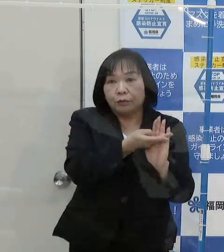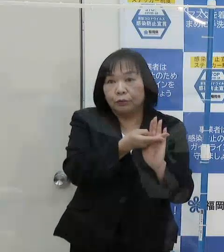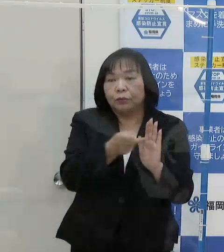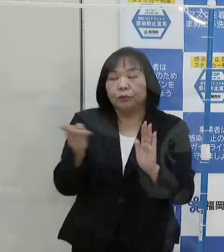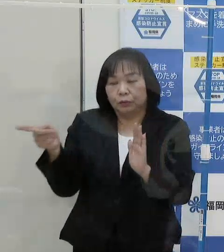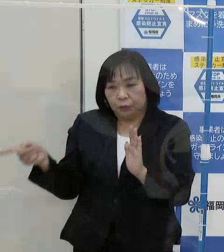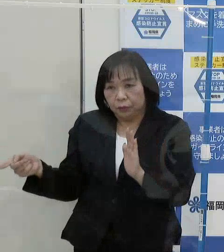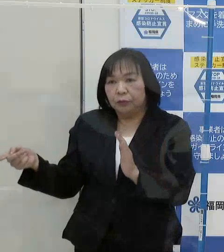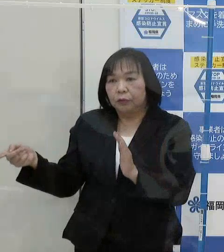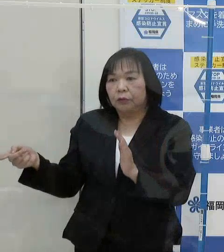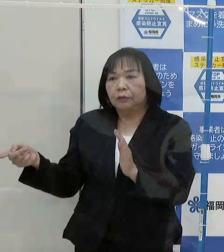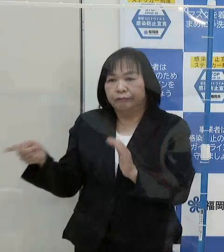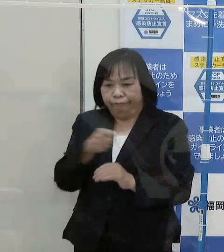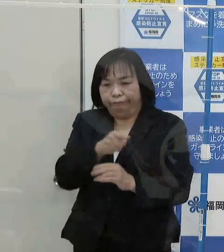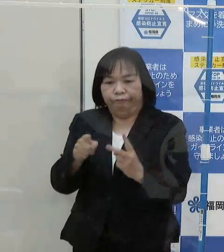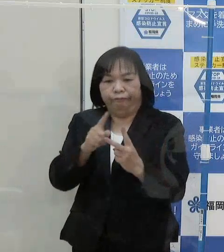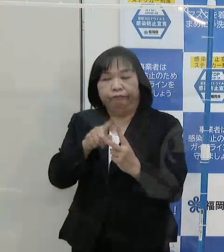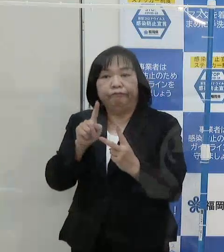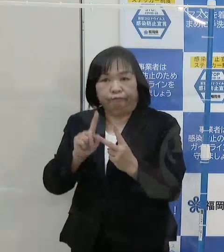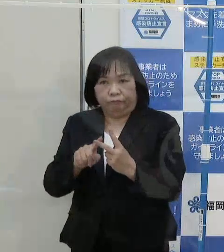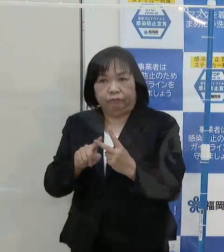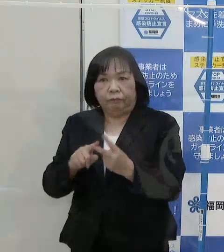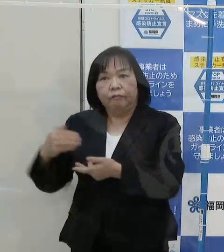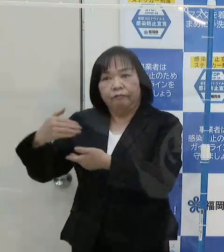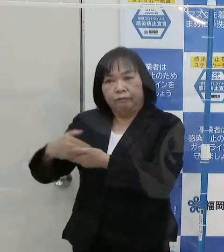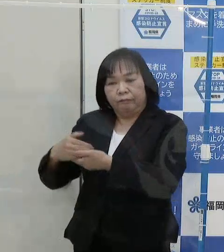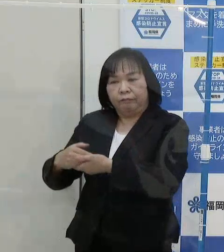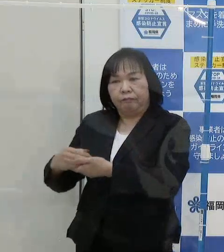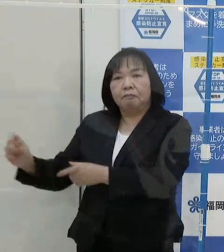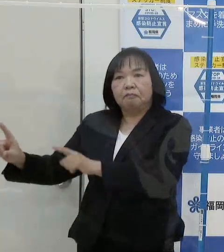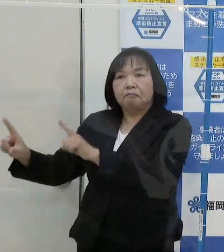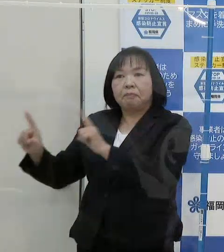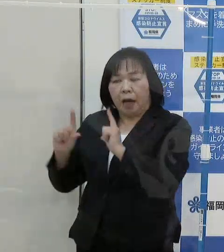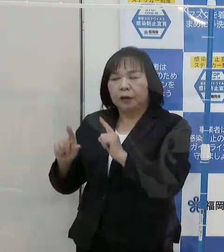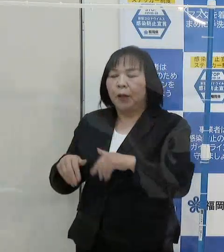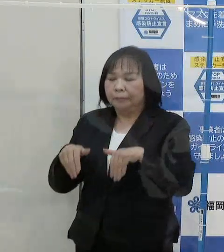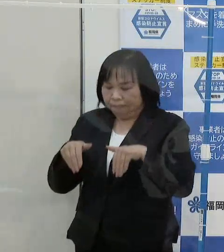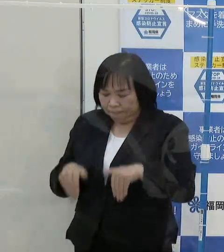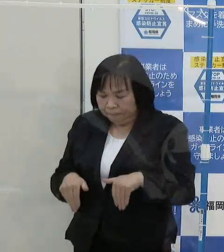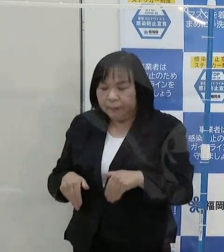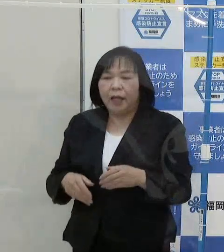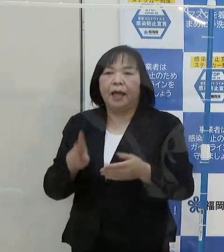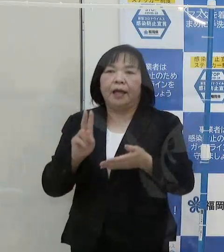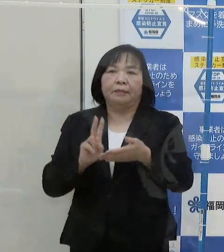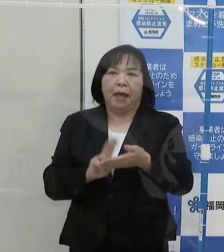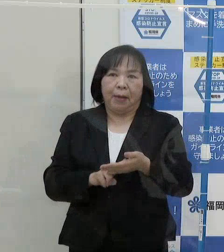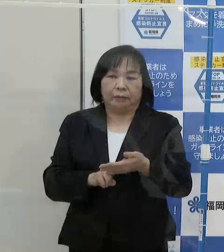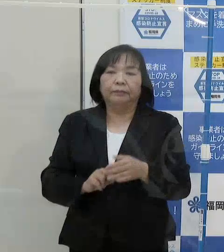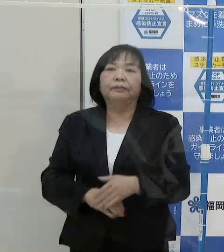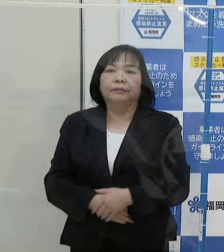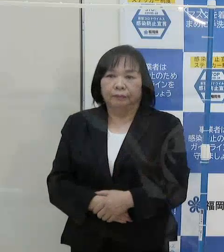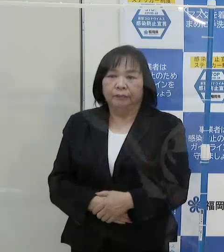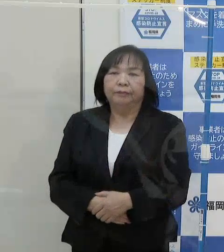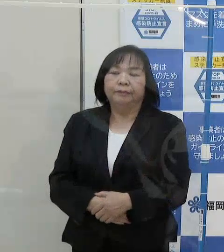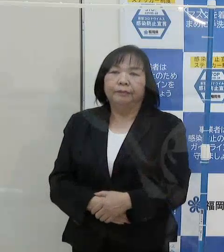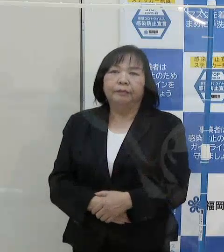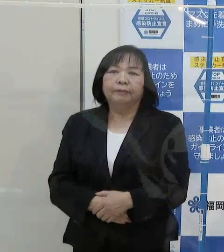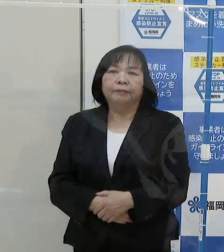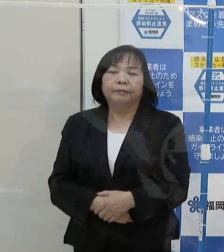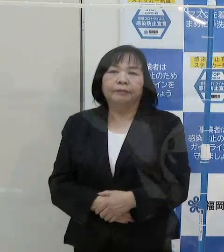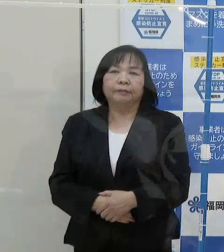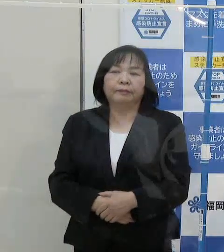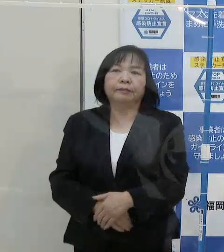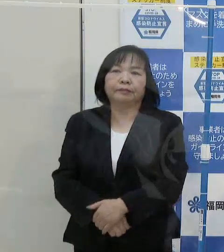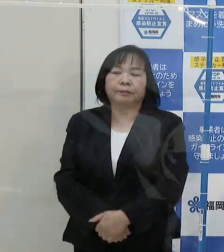設への入所、これがお話が聞きましたら、それに従うようにお願いをしたいと思っているところであ